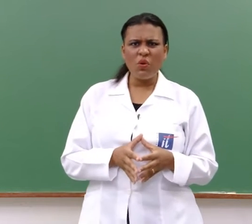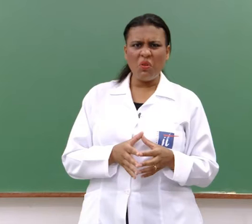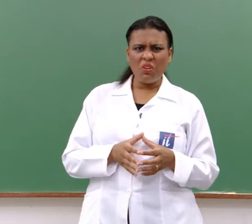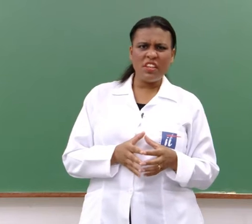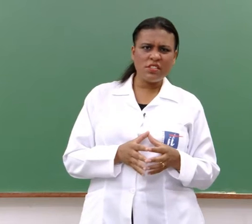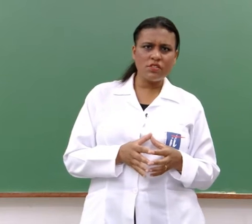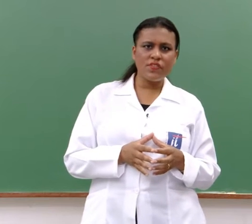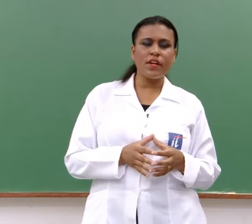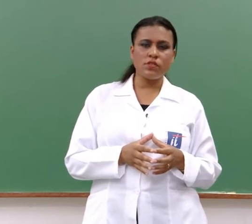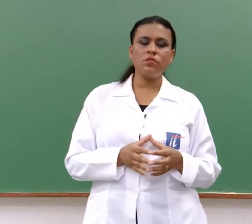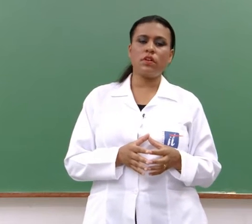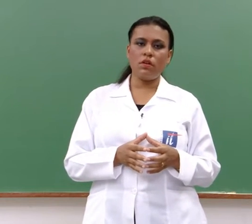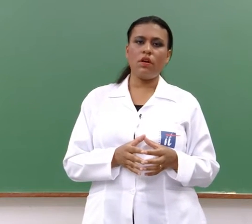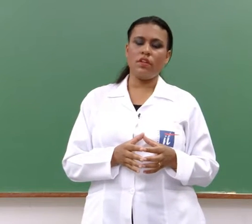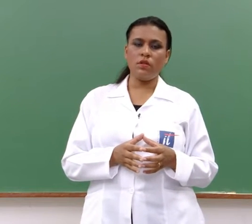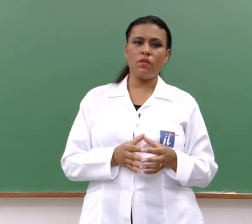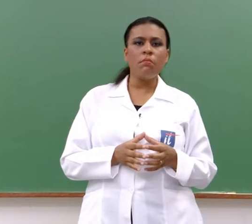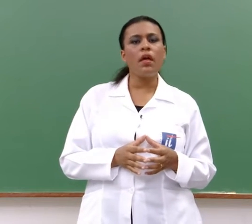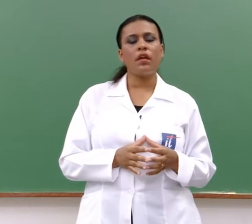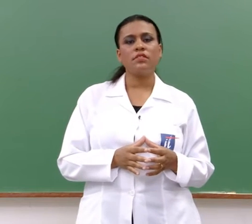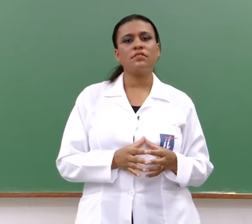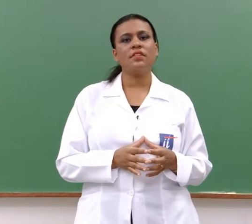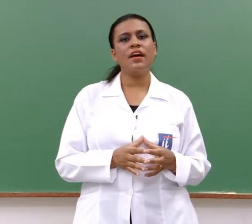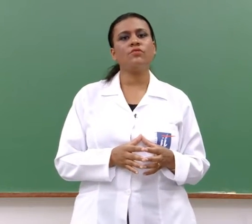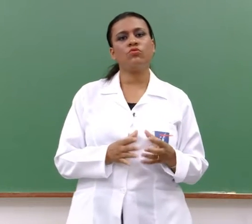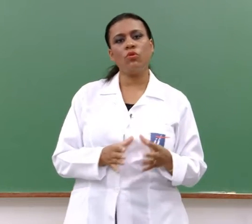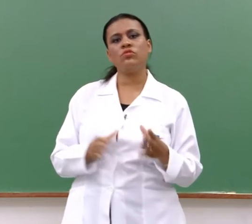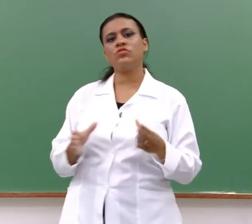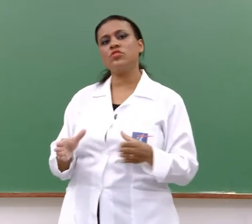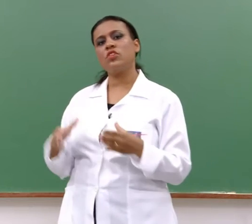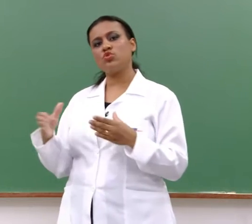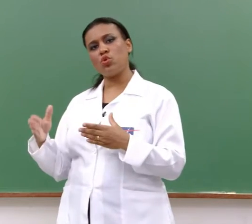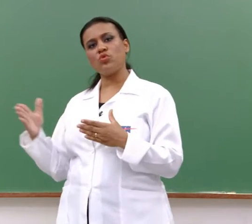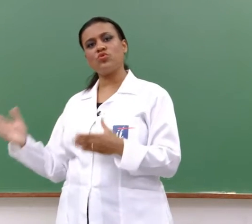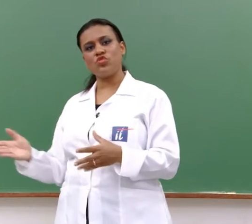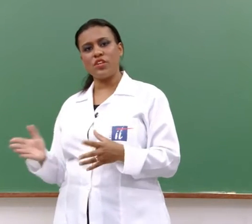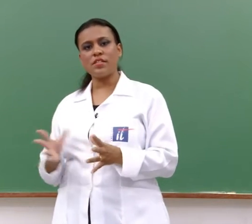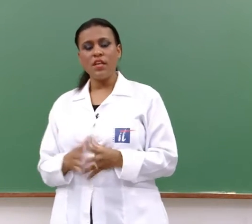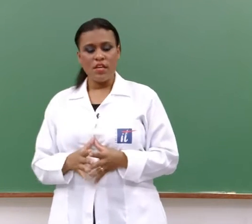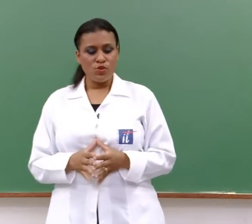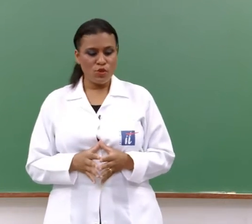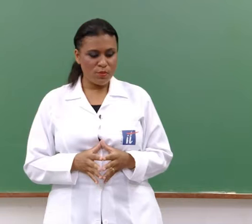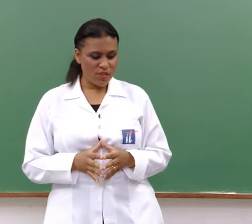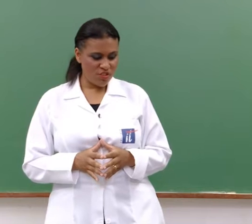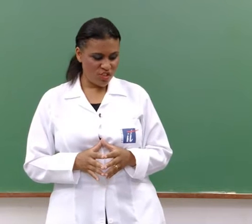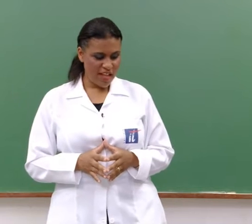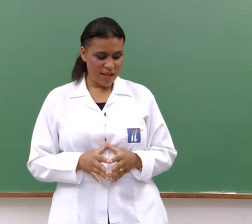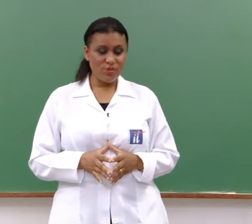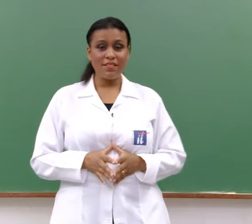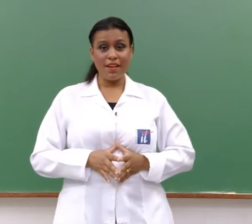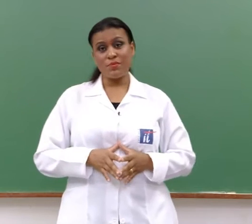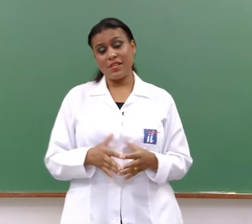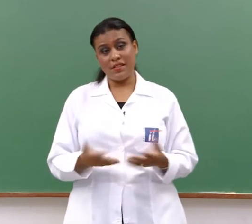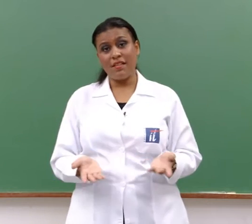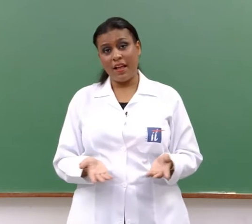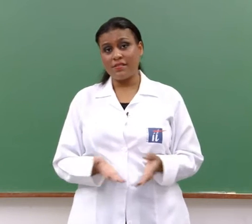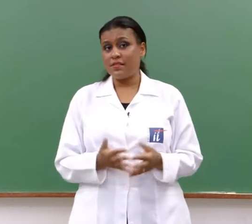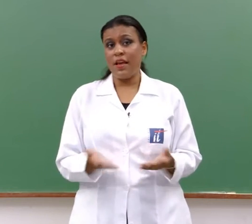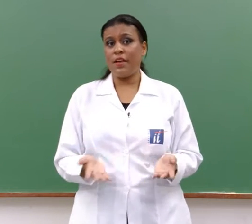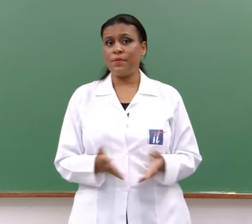corro risco de ficar surda? Corre, eu também, né? Todos nós, todos os dias, somos candidatos a termos acidentes e aí